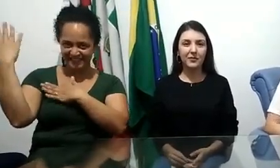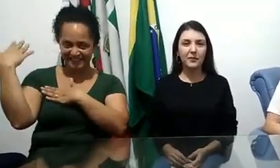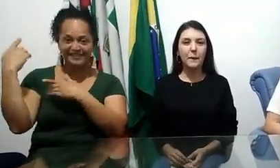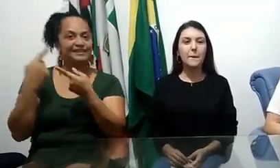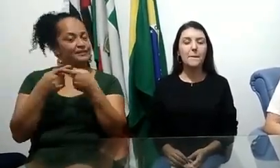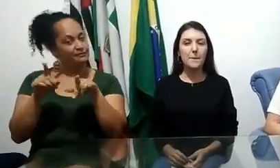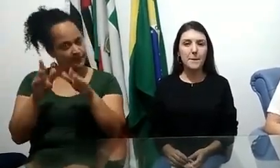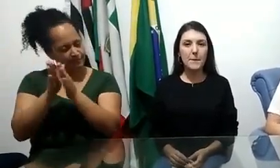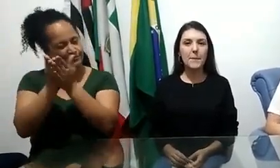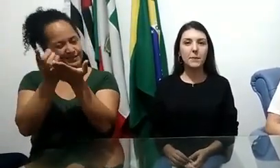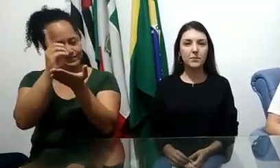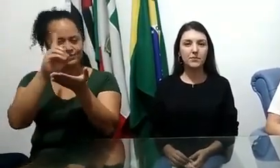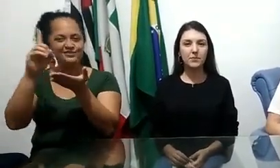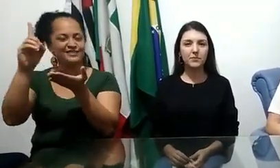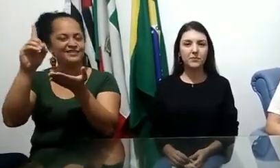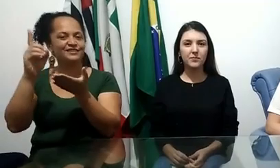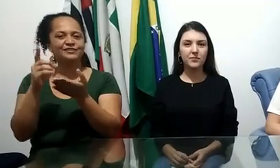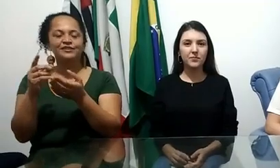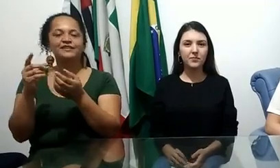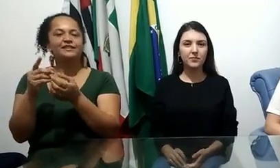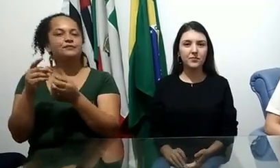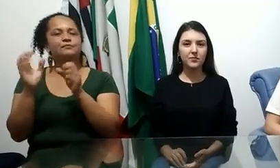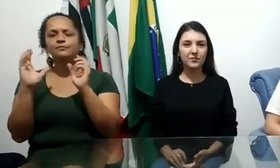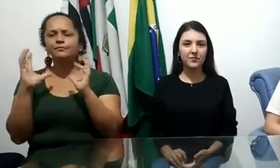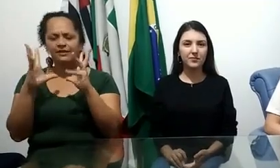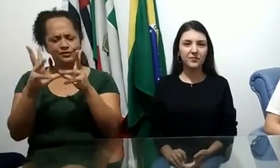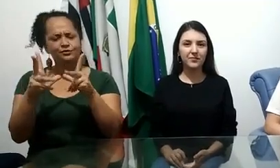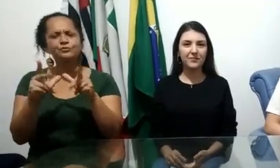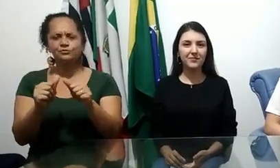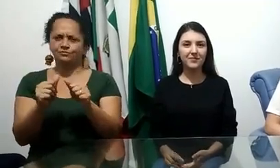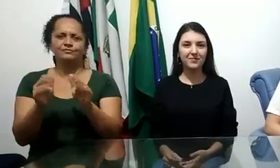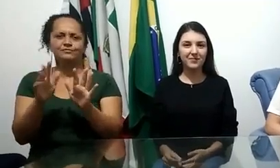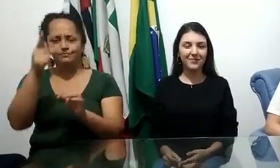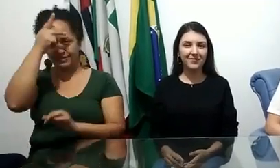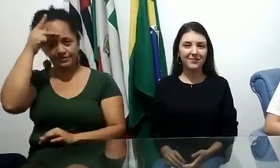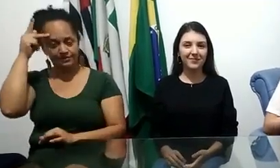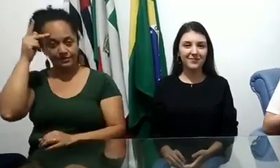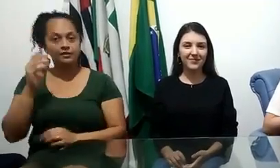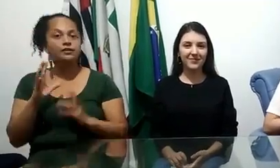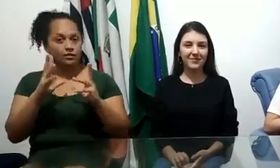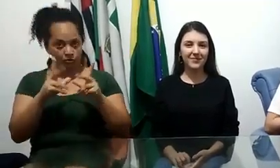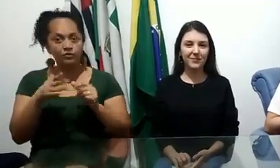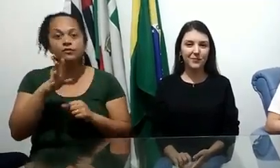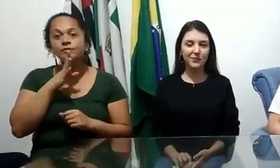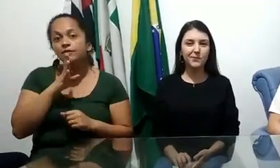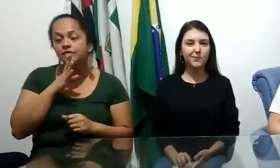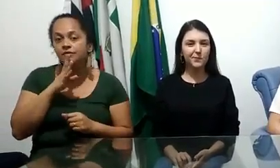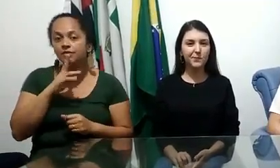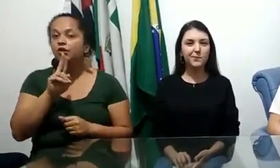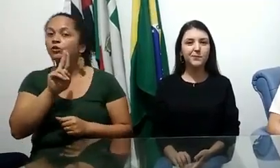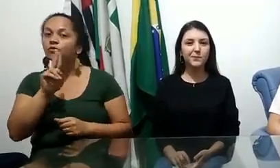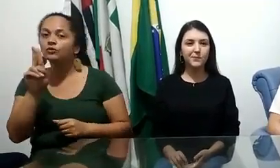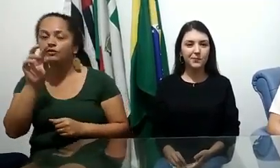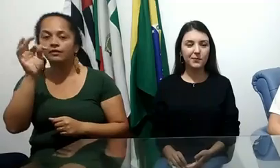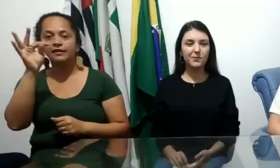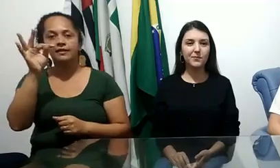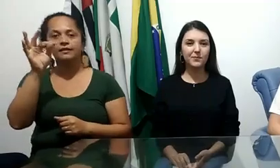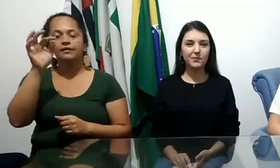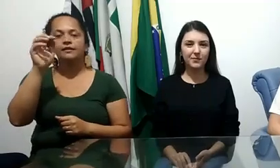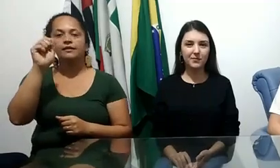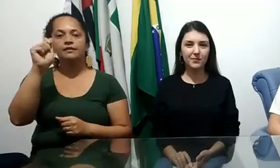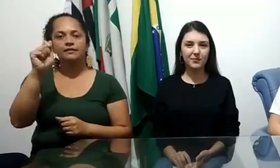serve para qualquer idade. Todos já devem me conhecer, mas quem não me conhece, meu nome é Thaís, eu sou líder da